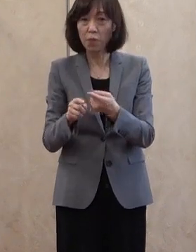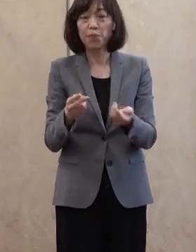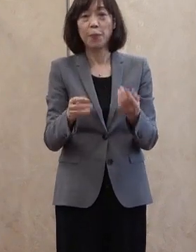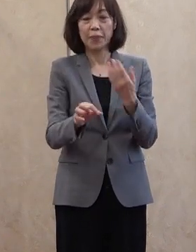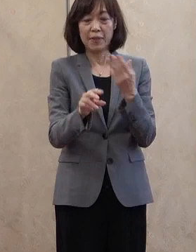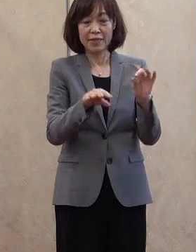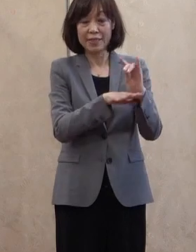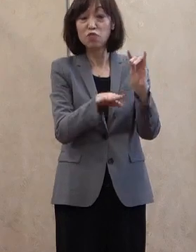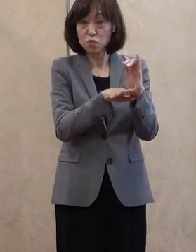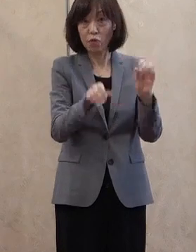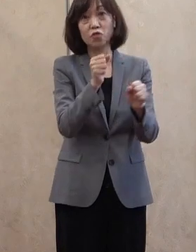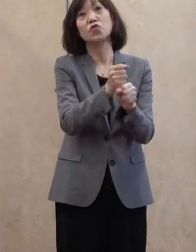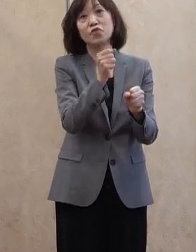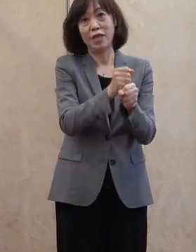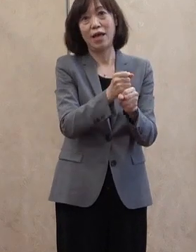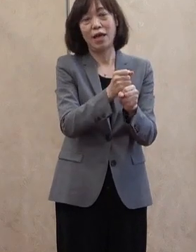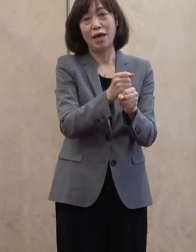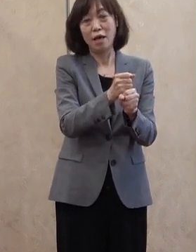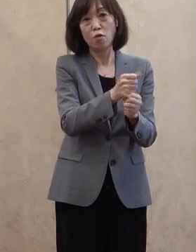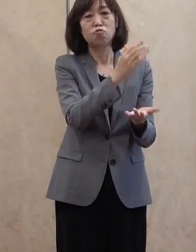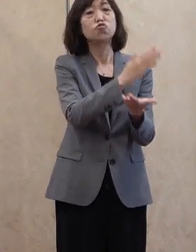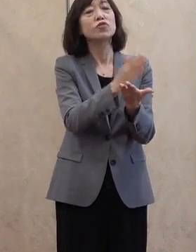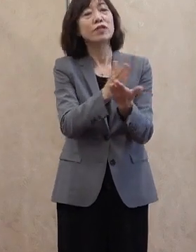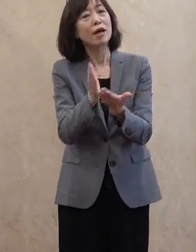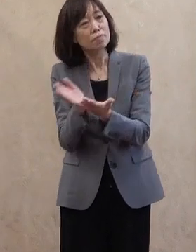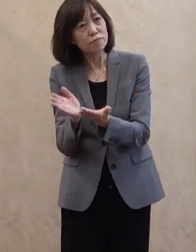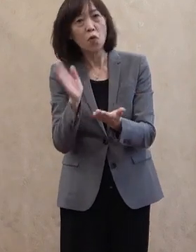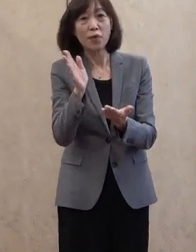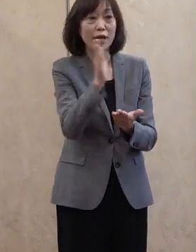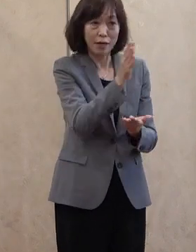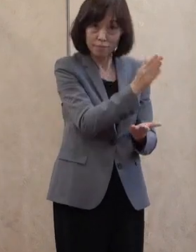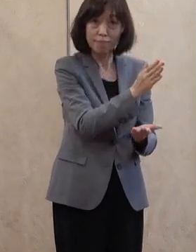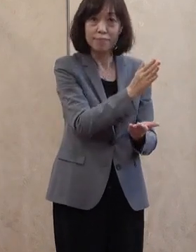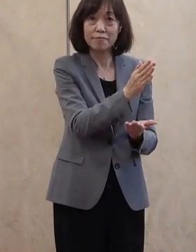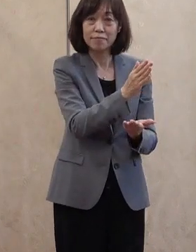って分担をということで